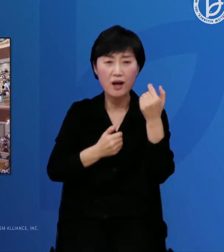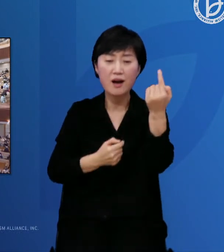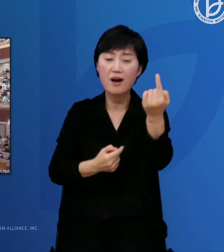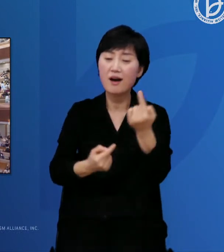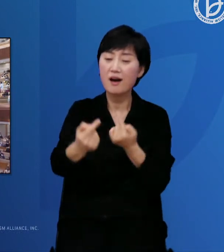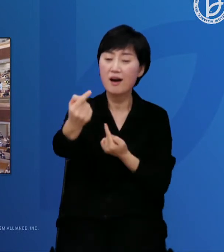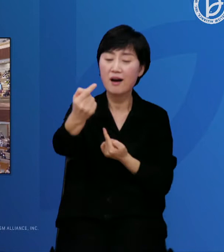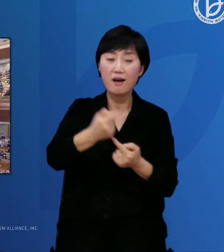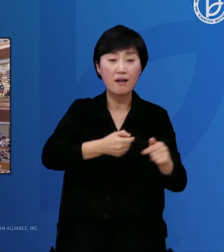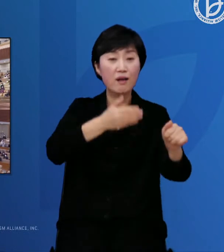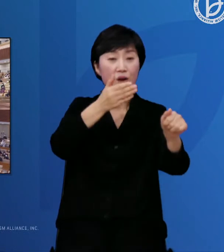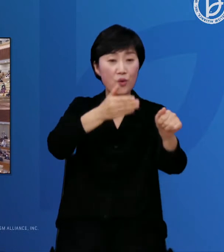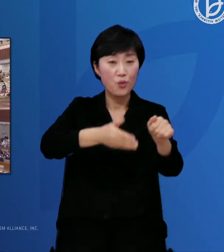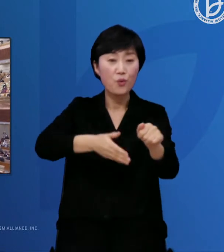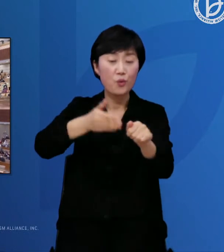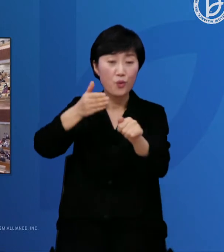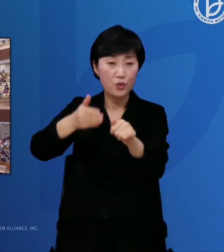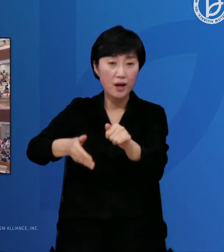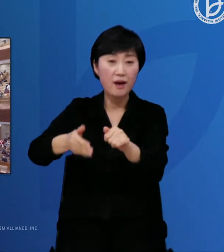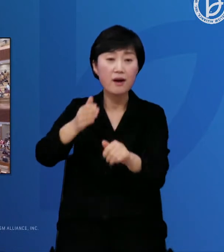누구나